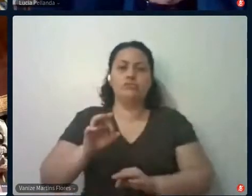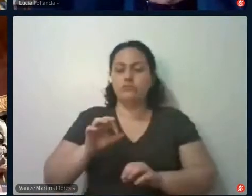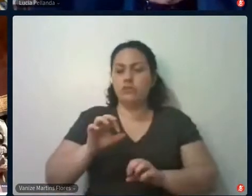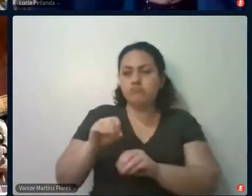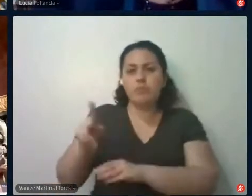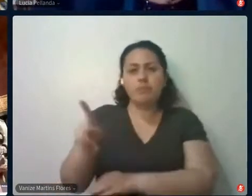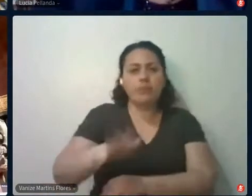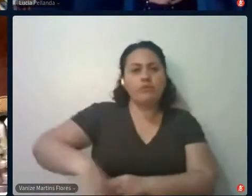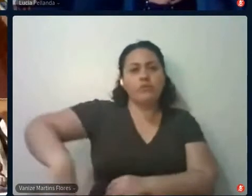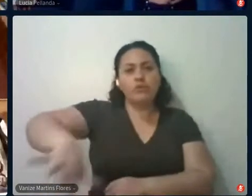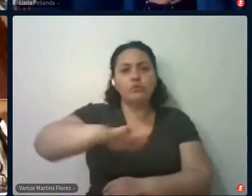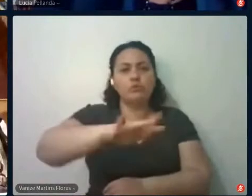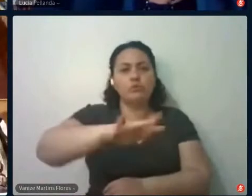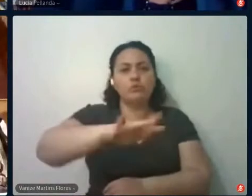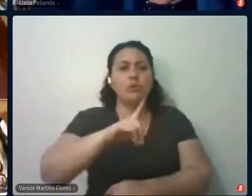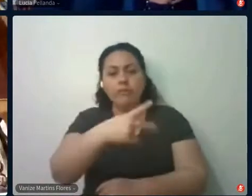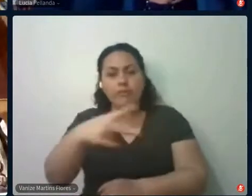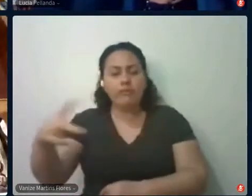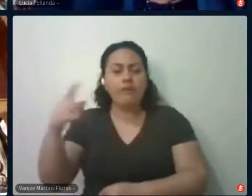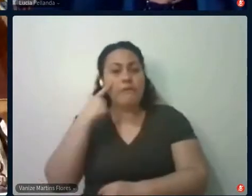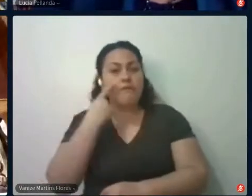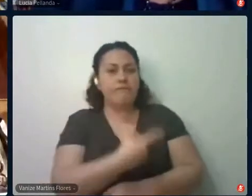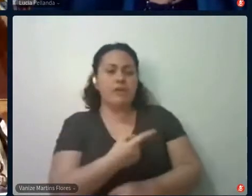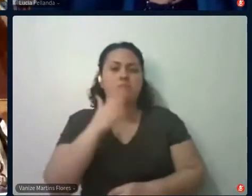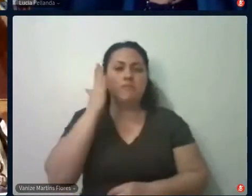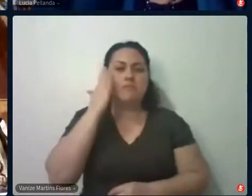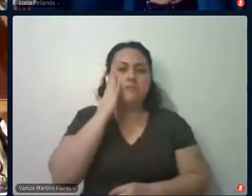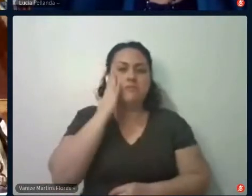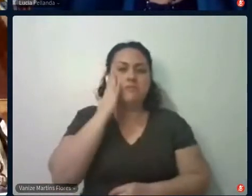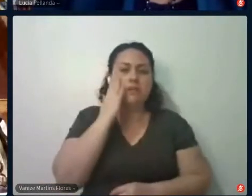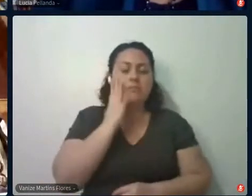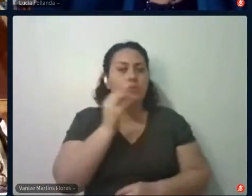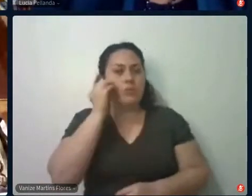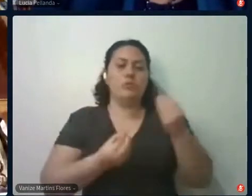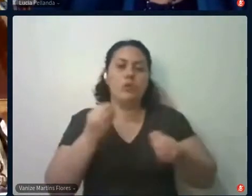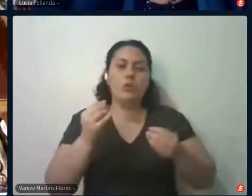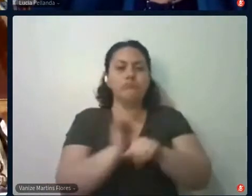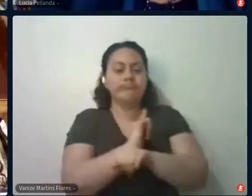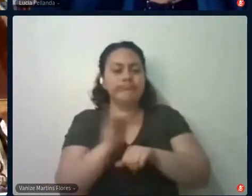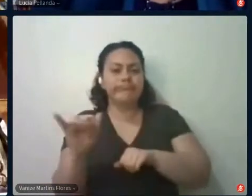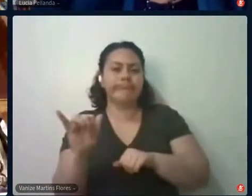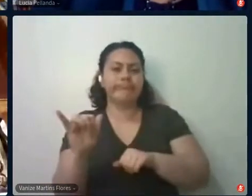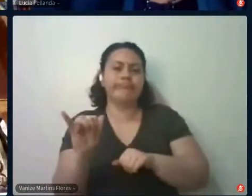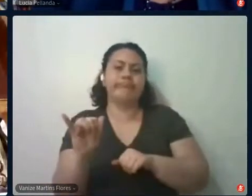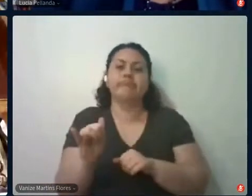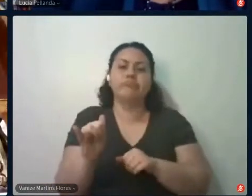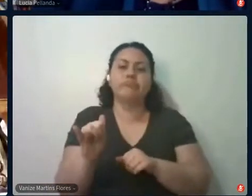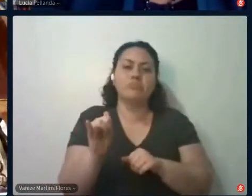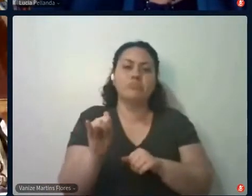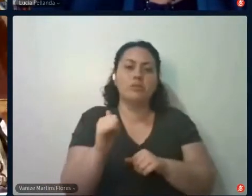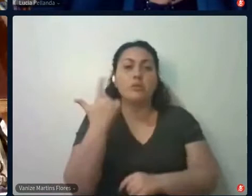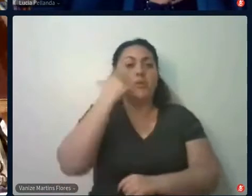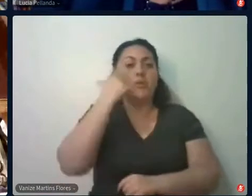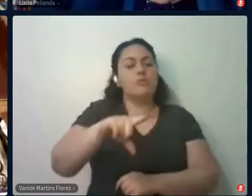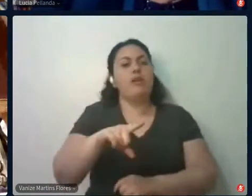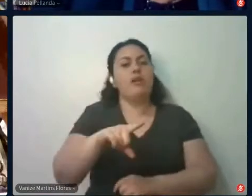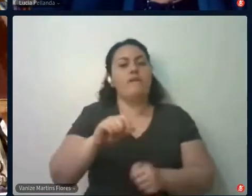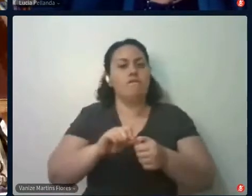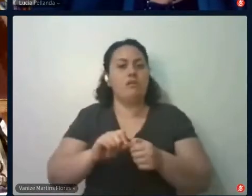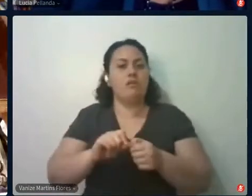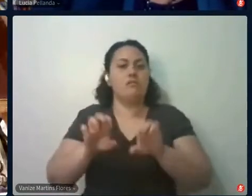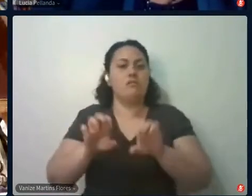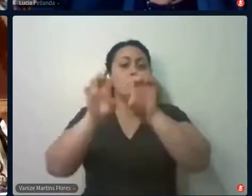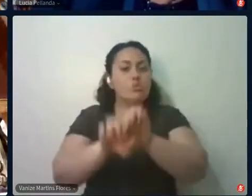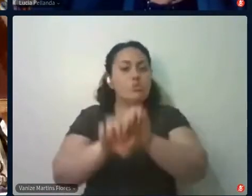tenham ideias e saibam, conheçam mais alternativas para fazer uma estruturação da sua